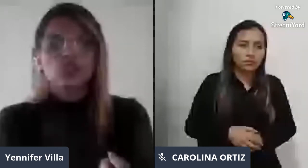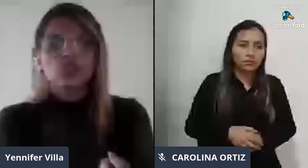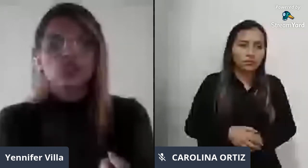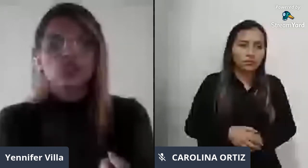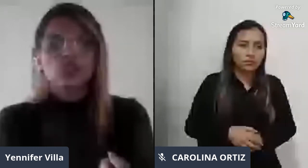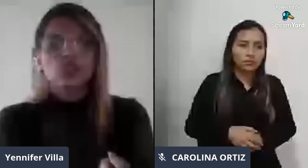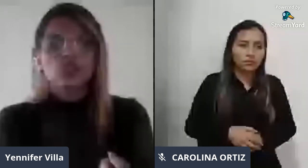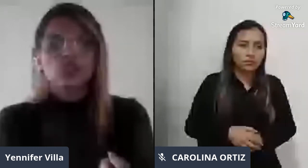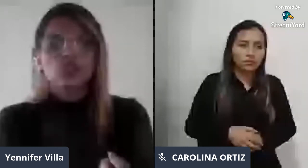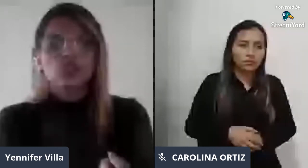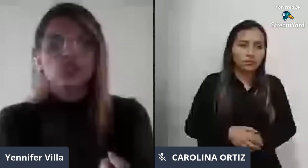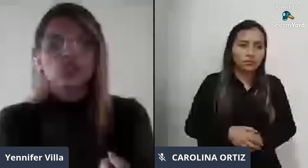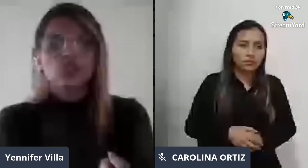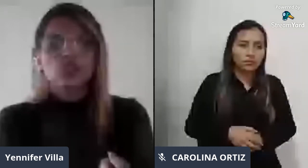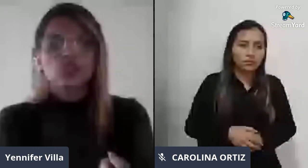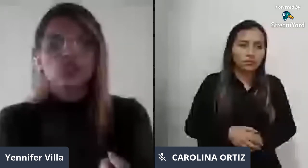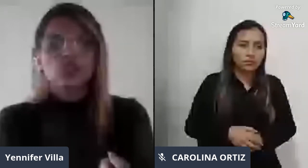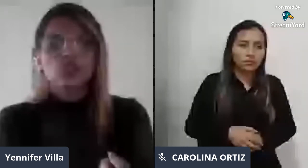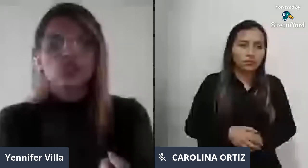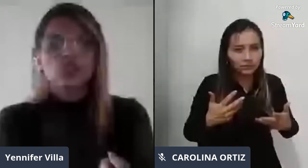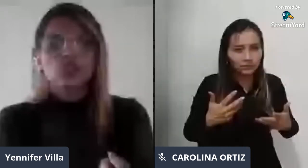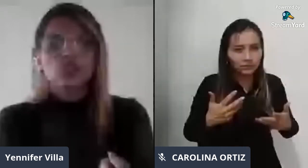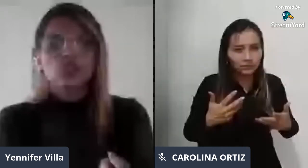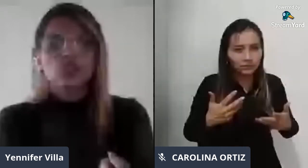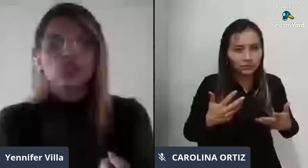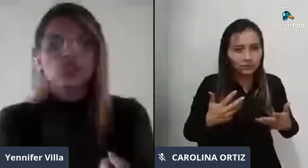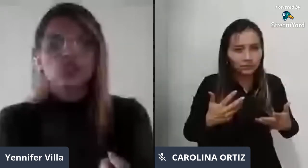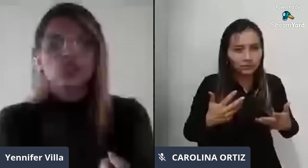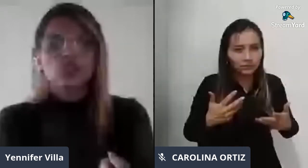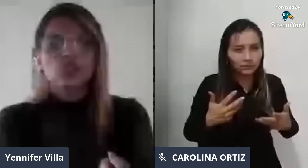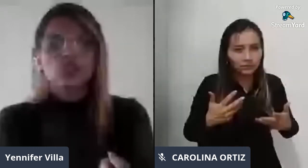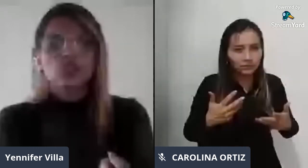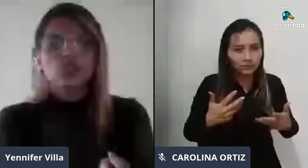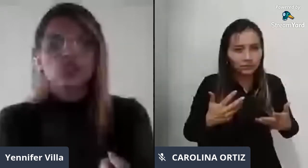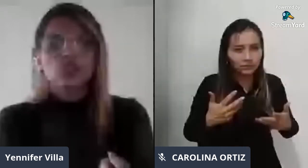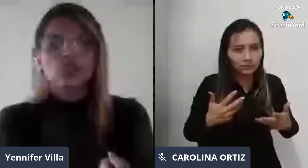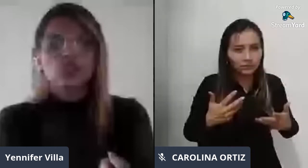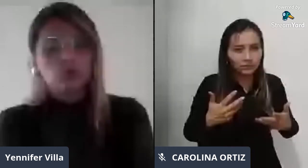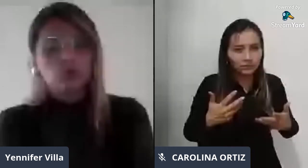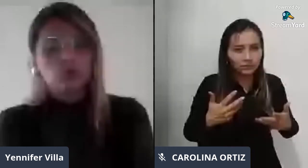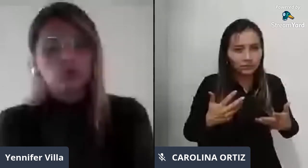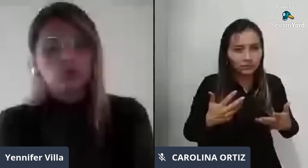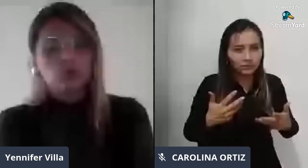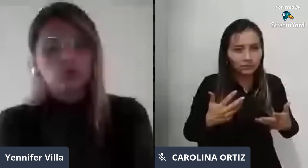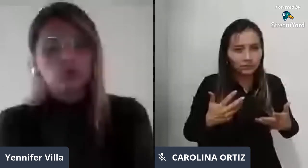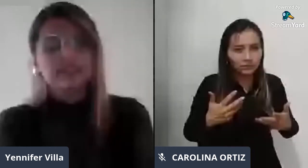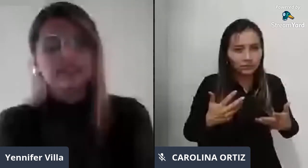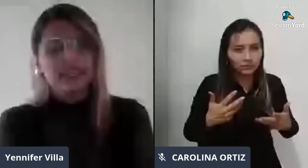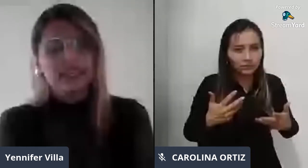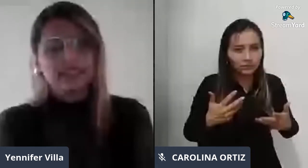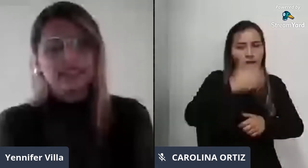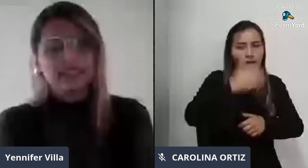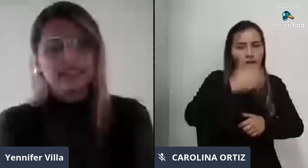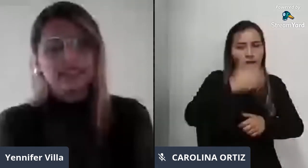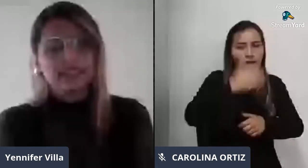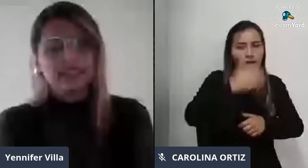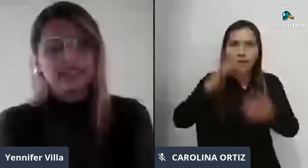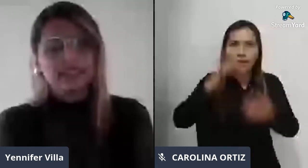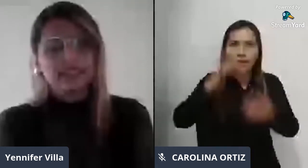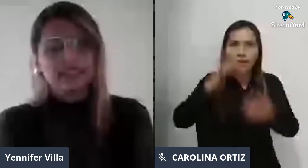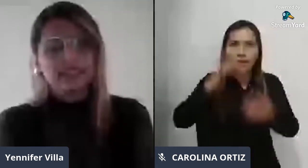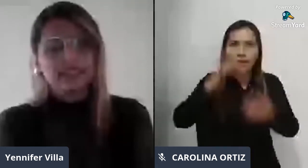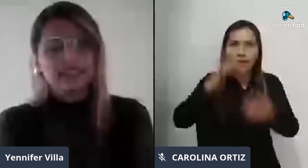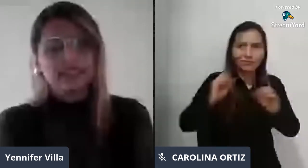impotencia, la forma en la que las denuncias de las mujeres frente a la violencia intrafamiliar y de otros